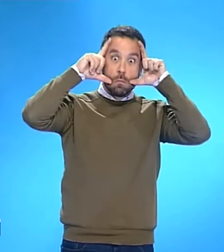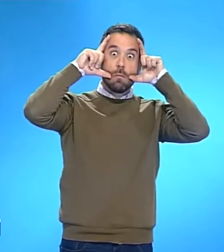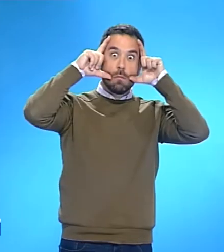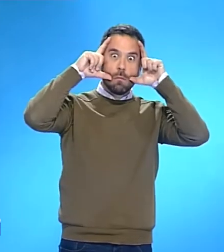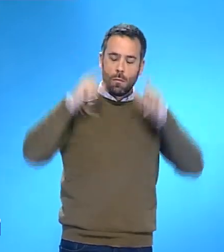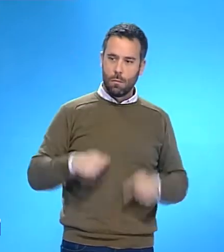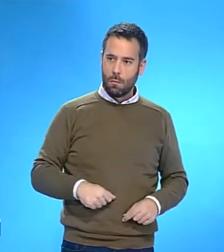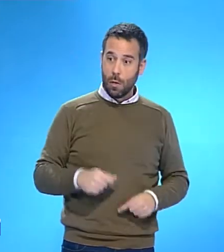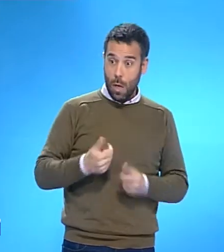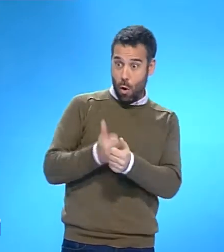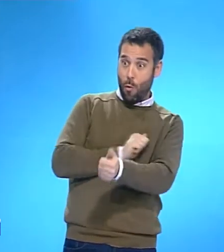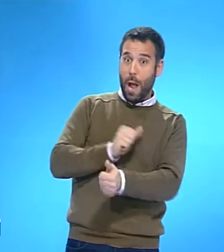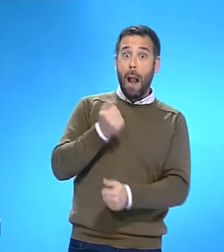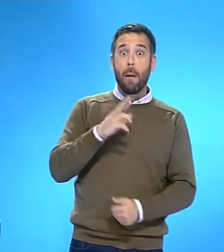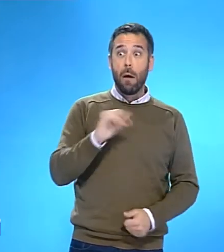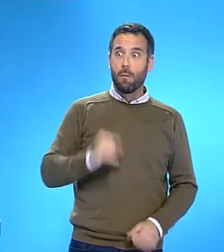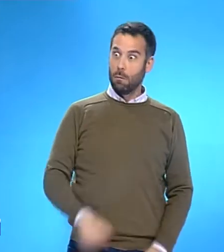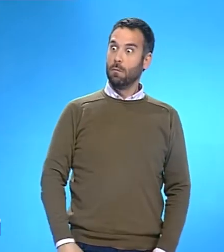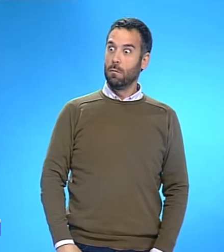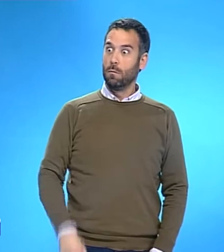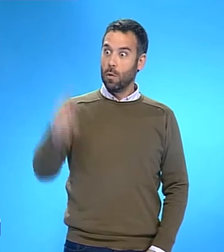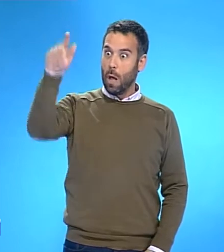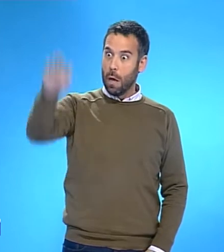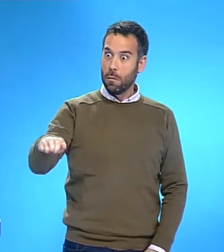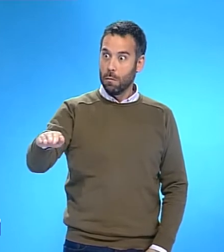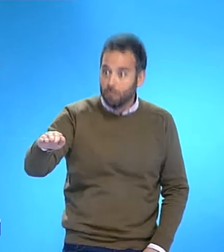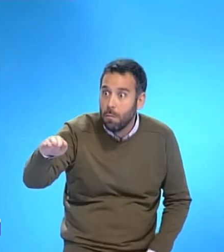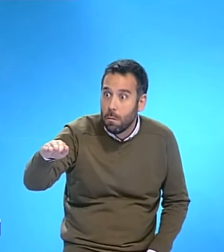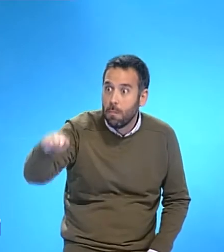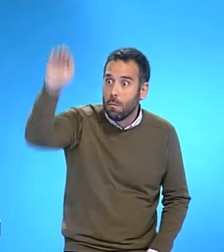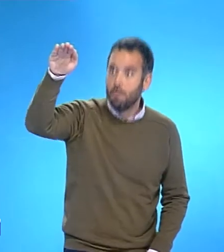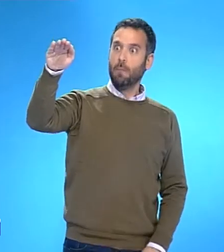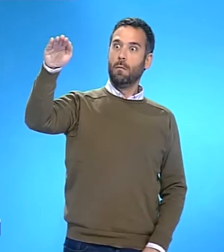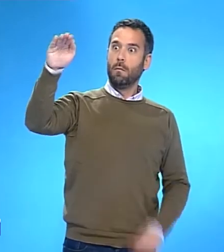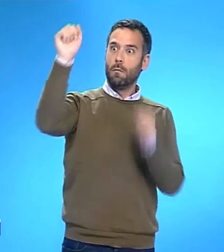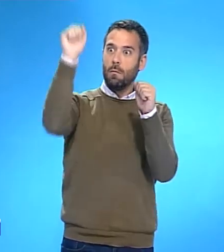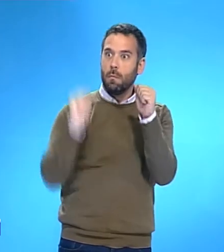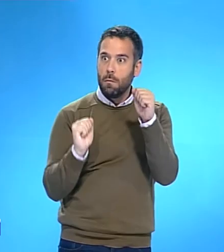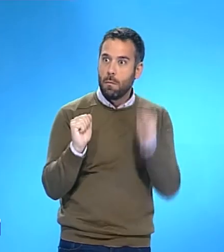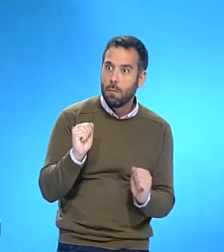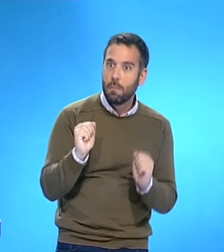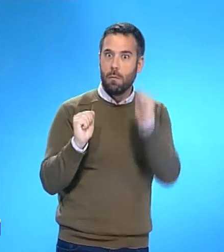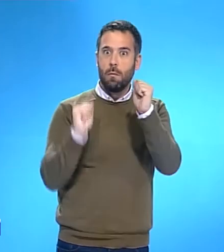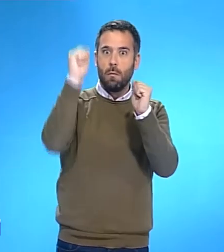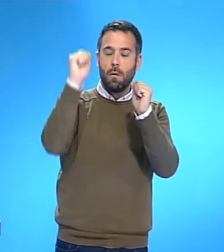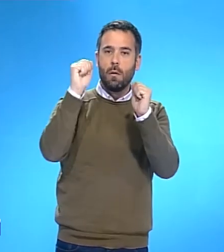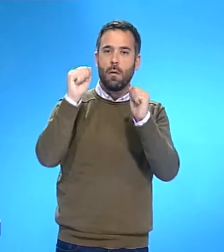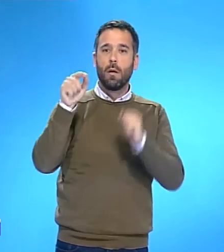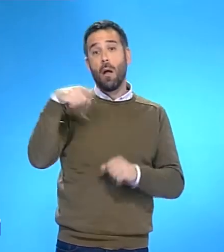El pequeño le miraba con los ojos muy abiertos y Álvaro imitaba sus gestos. Si el pequeño se agachaba, él también lo hacía. Le